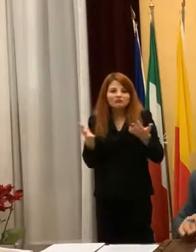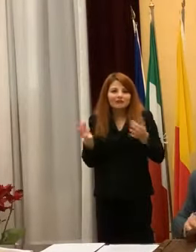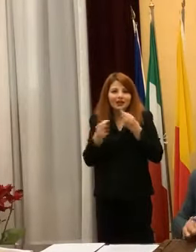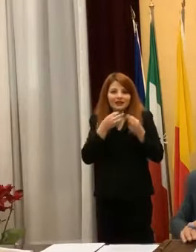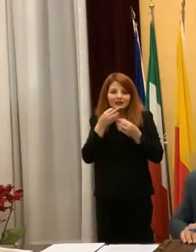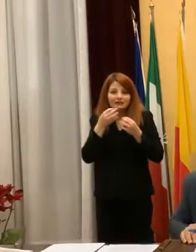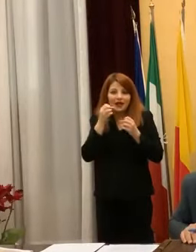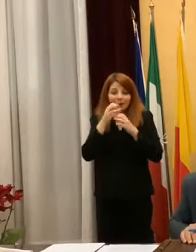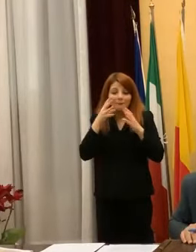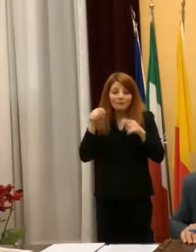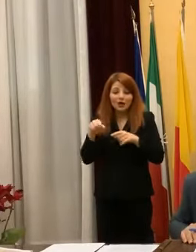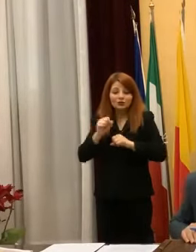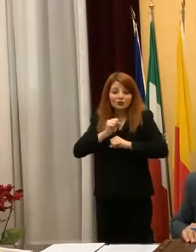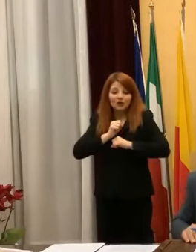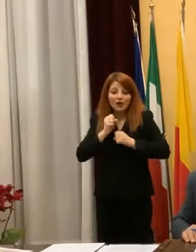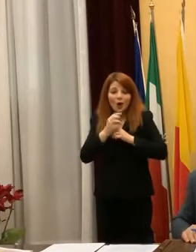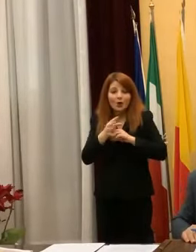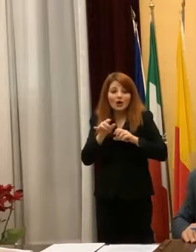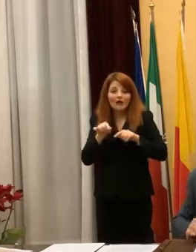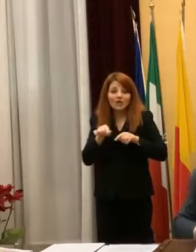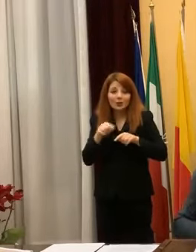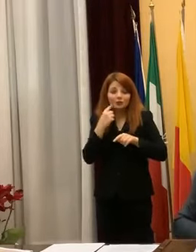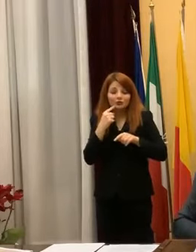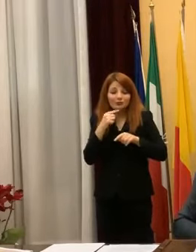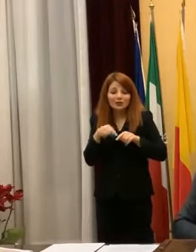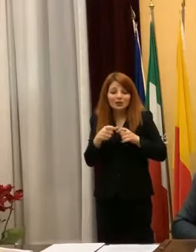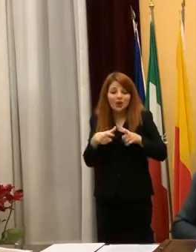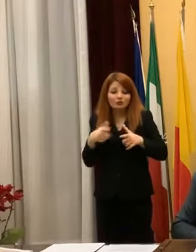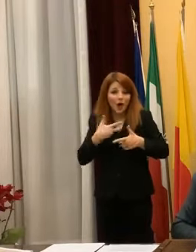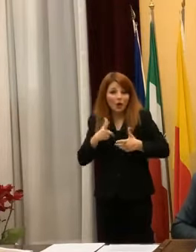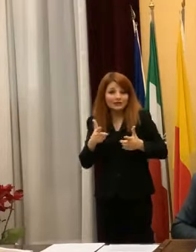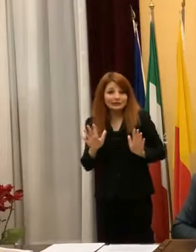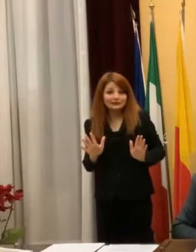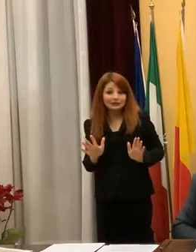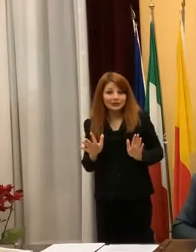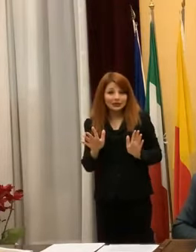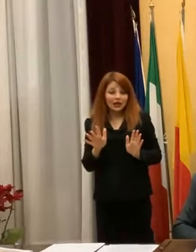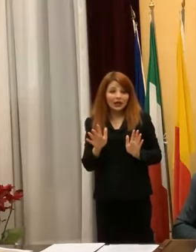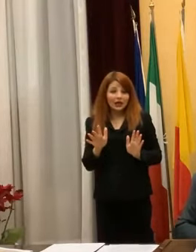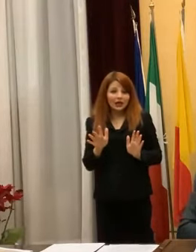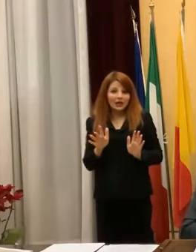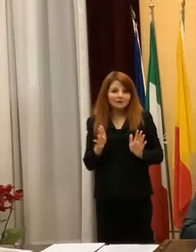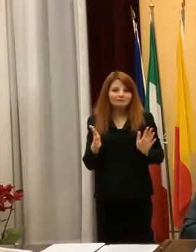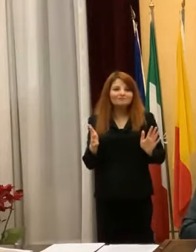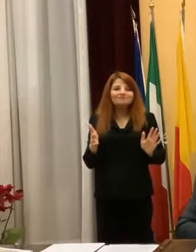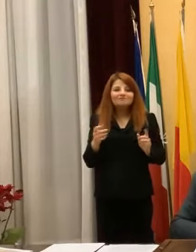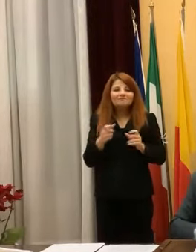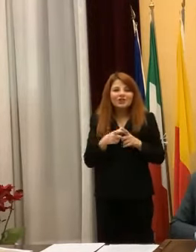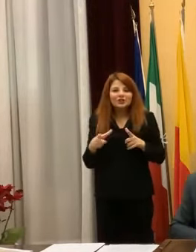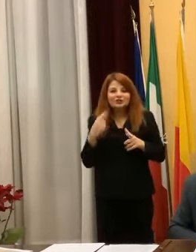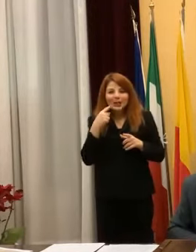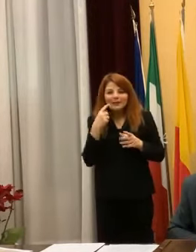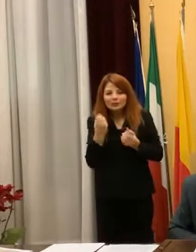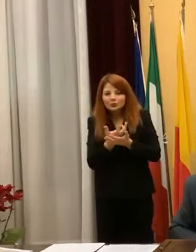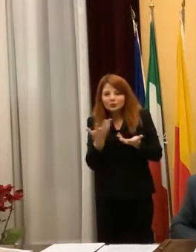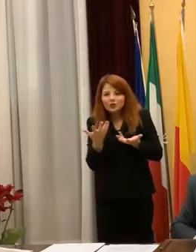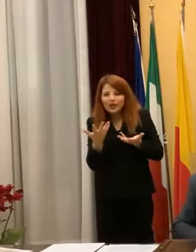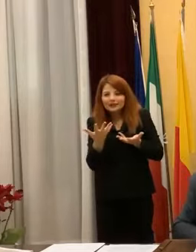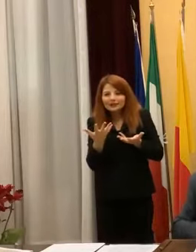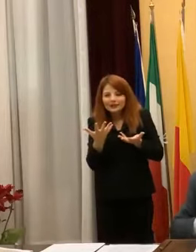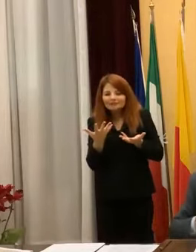per mesi. Nel frattempo le terapie intensive, smantellate in estate e mai seriamente